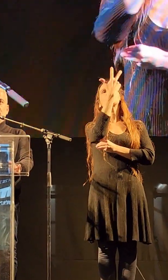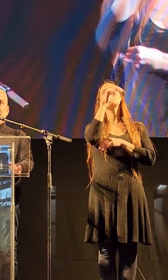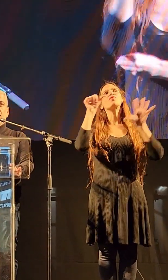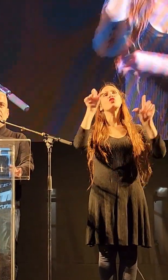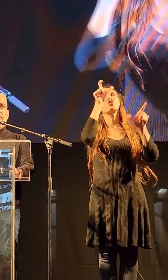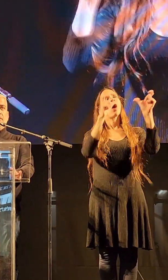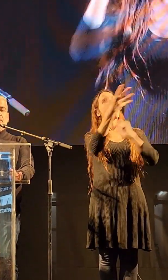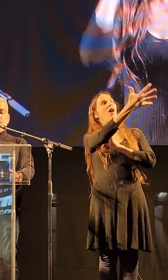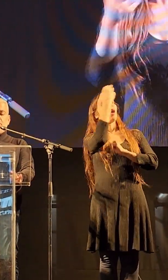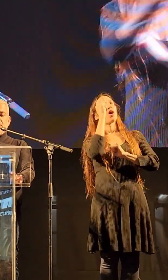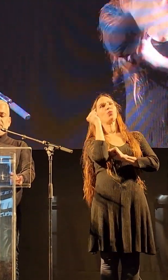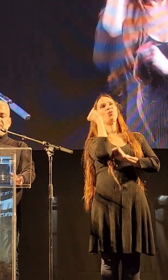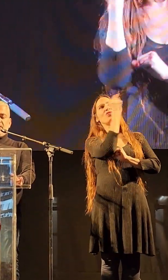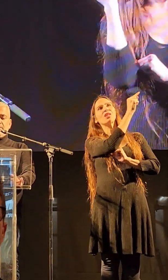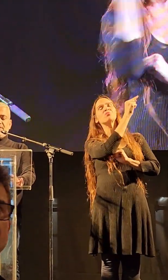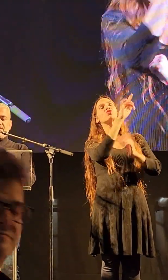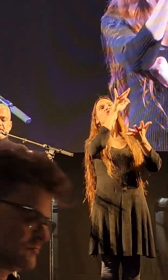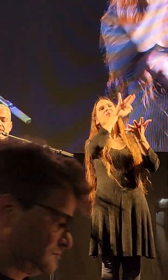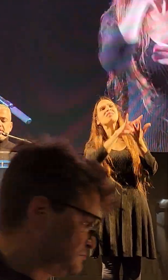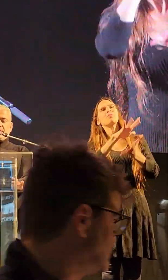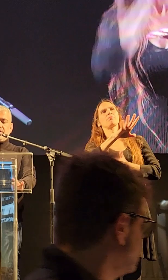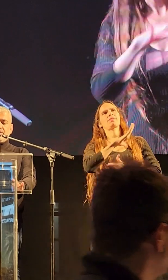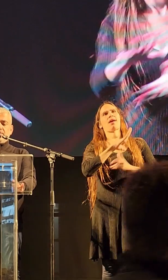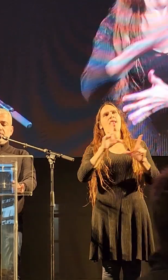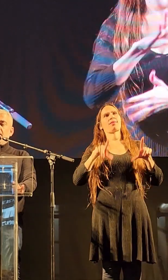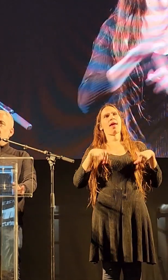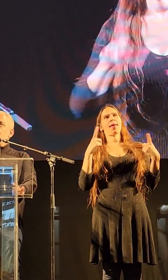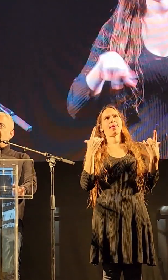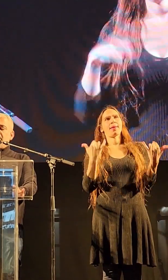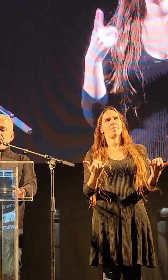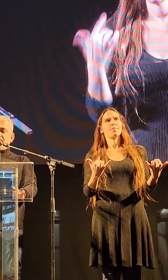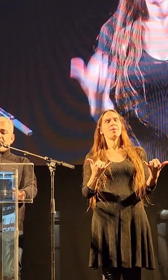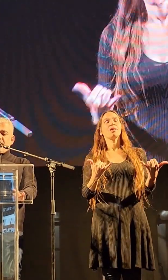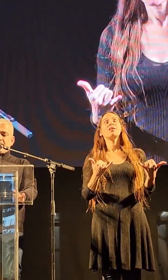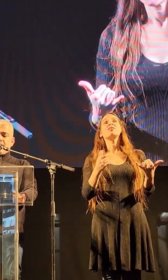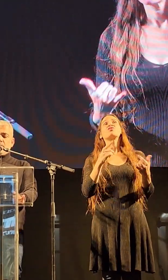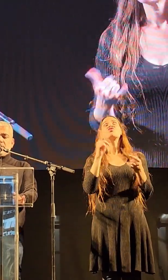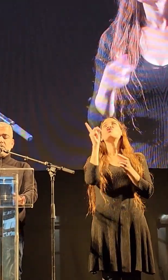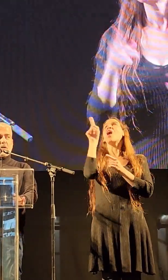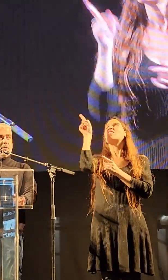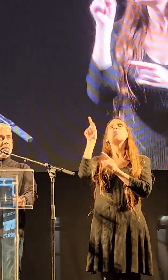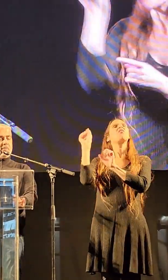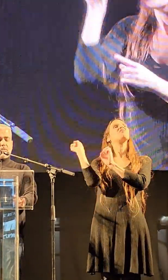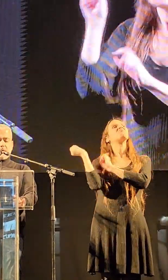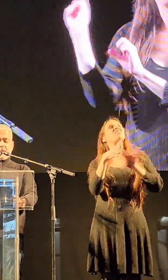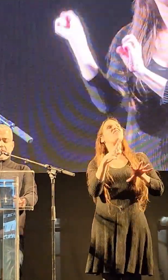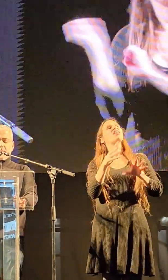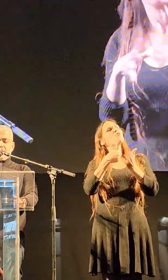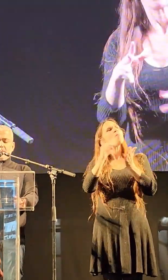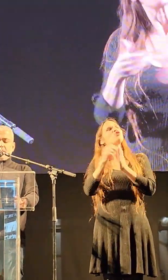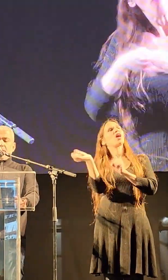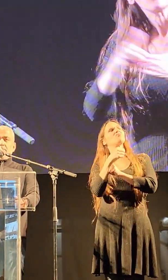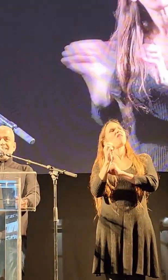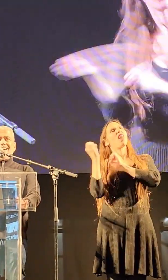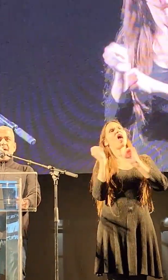136 חטופים שנמצאים בסכנת חיים, שאתם הפקרתם וממשיכים להפקיר.